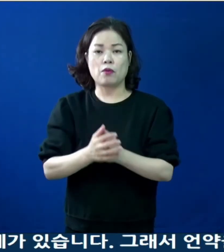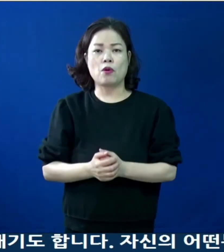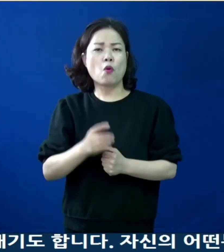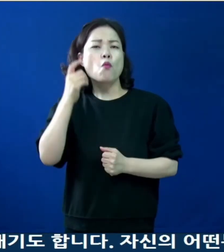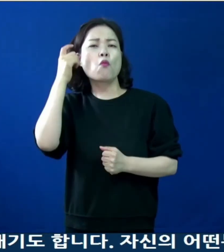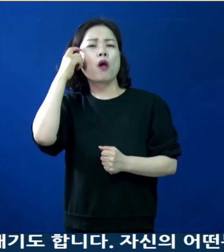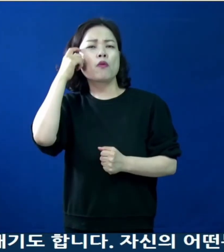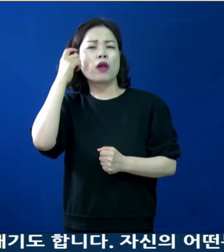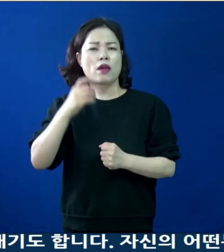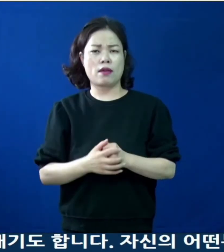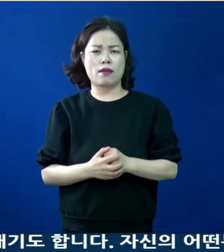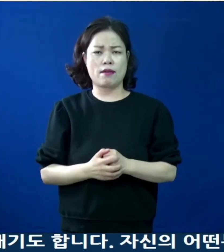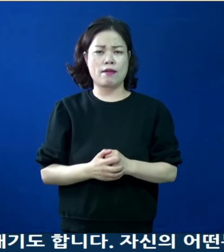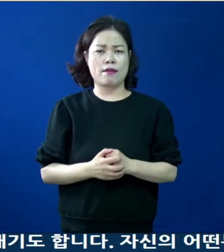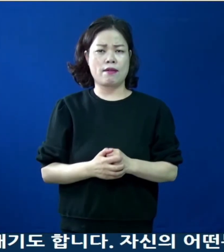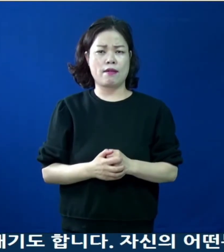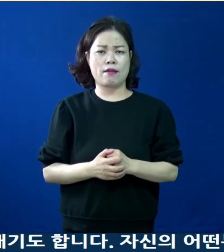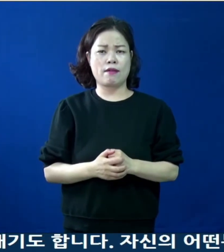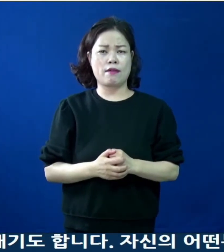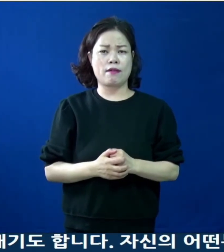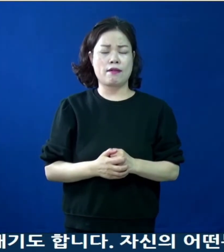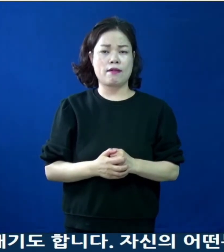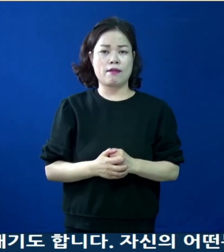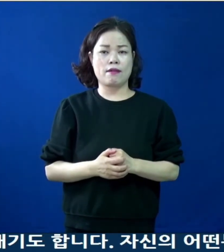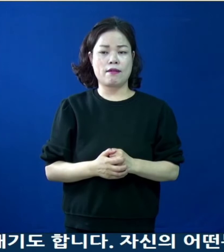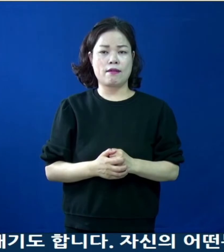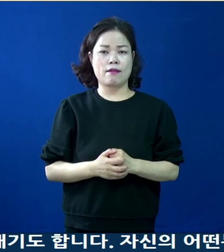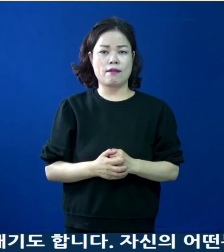왜 그렇게 하셨을까요?